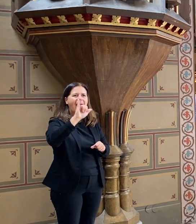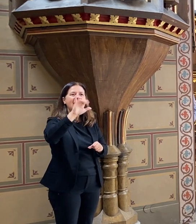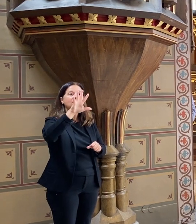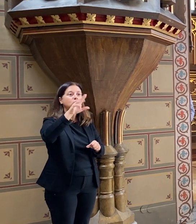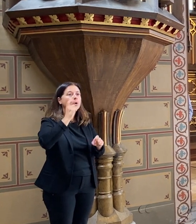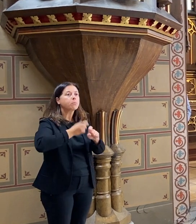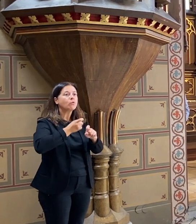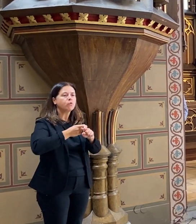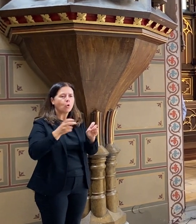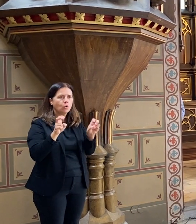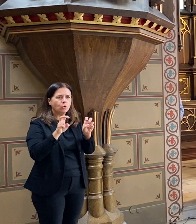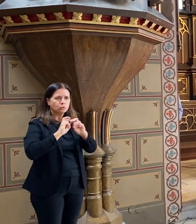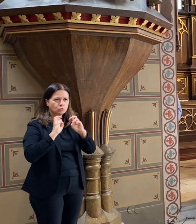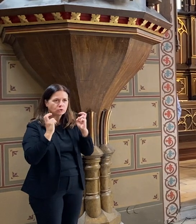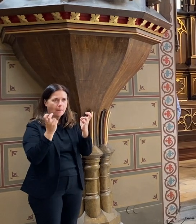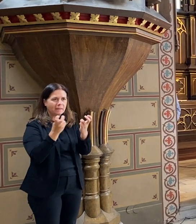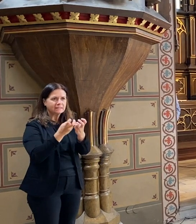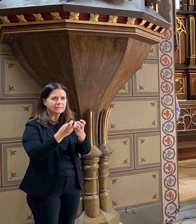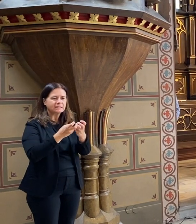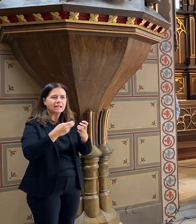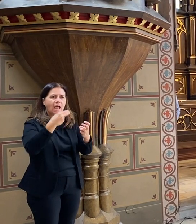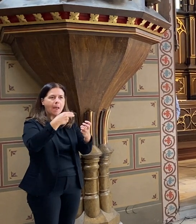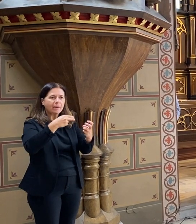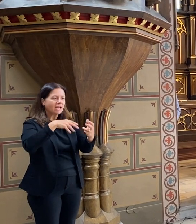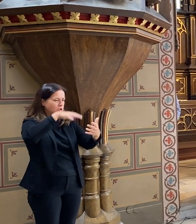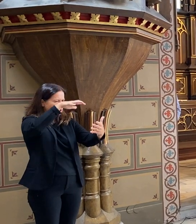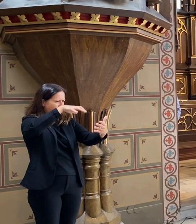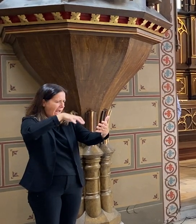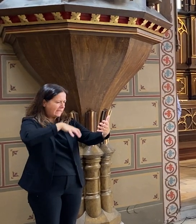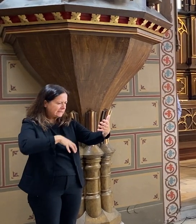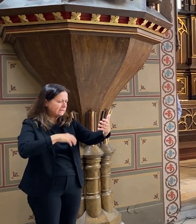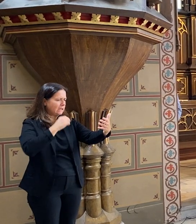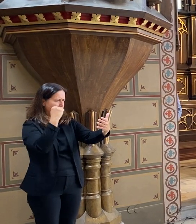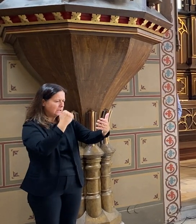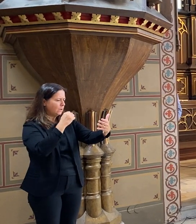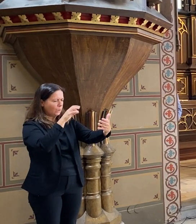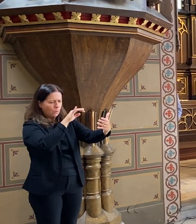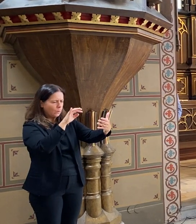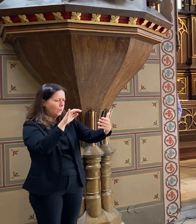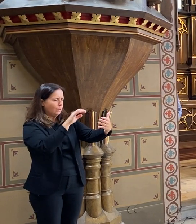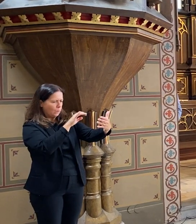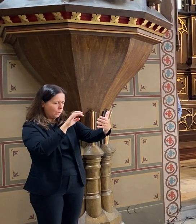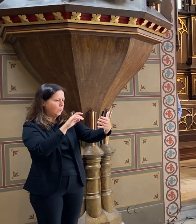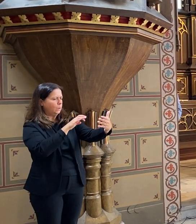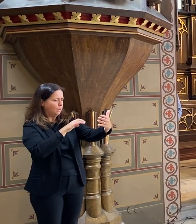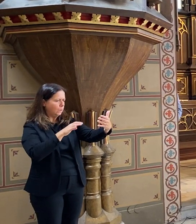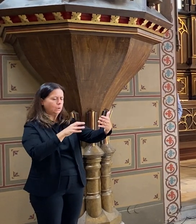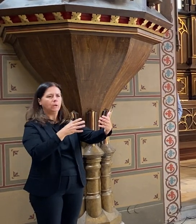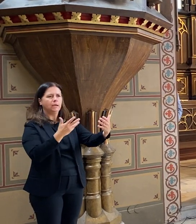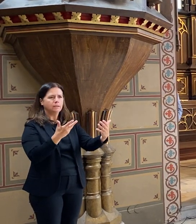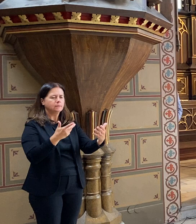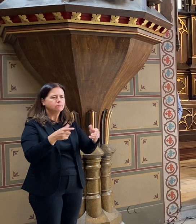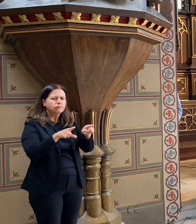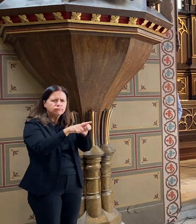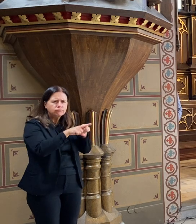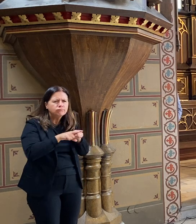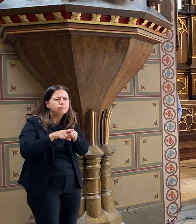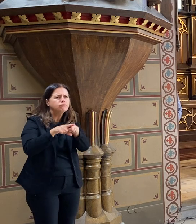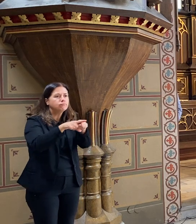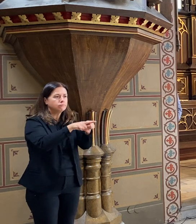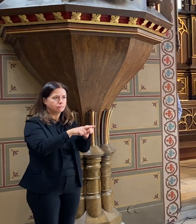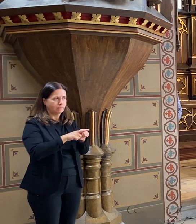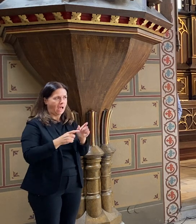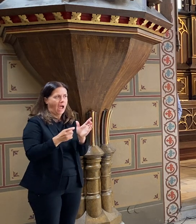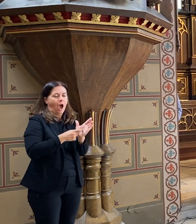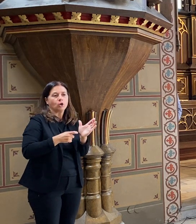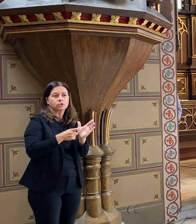und haben uns dann durch einen hebräischen Text durcharbeiten müssen. Und waren in unserer Geschwisterlichkeit ein bisschen